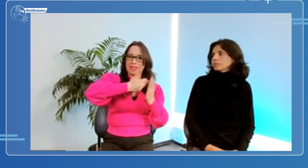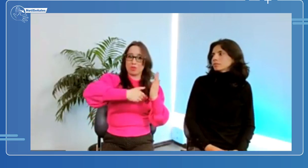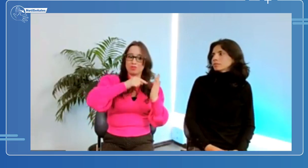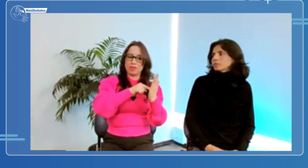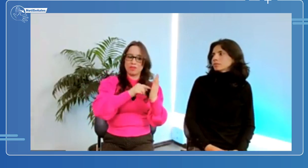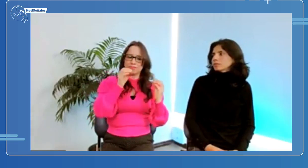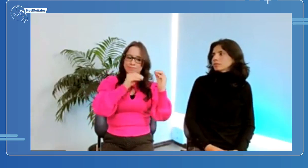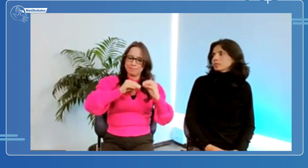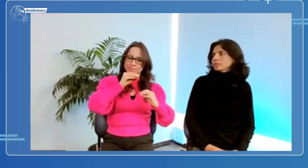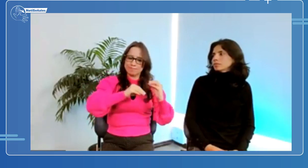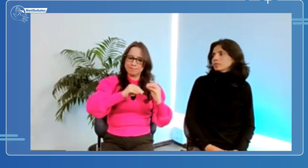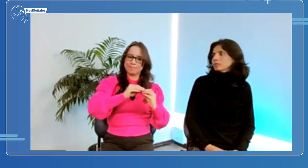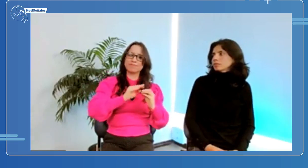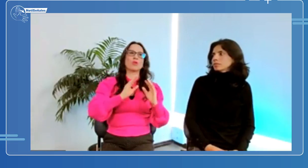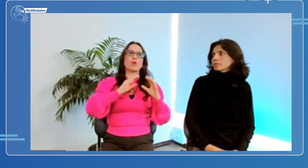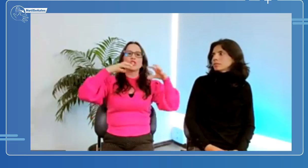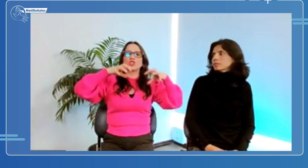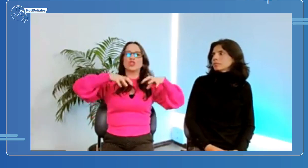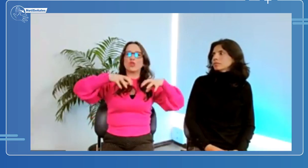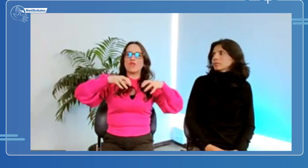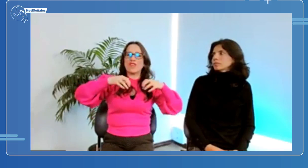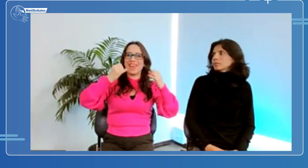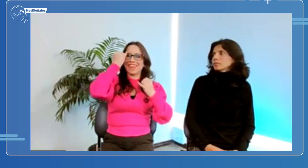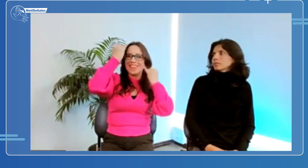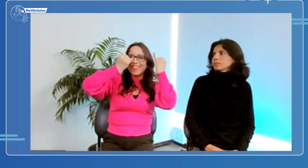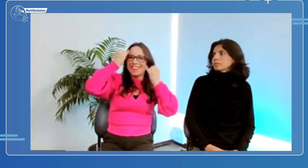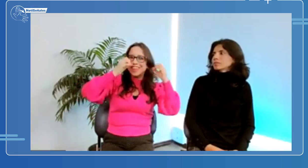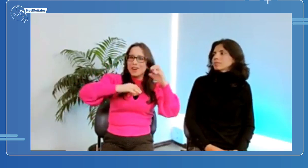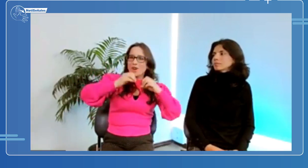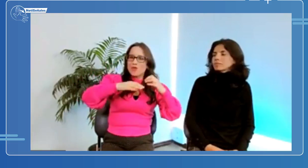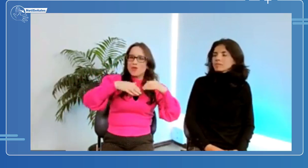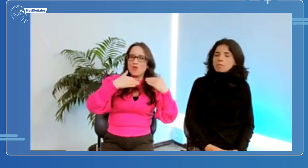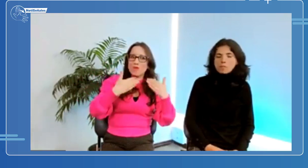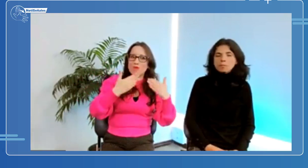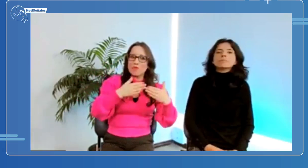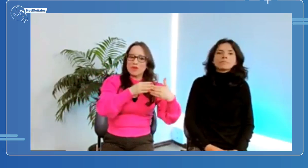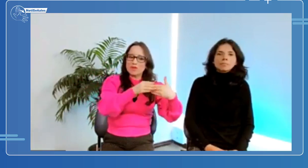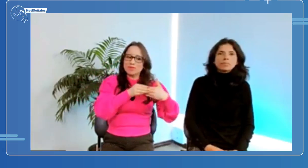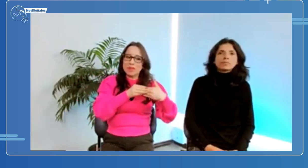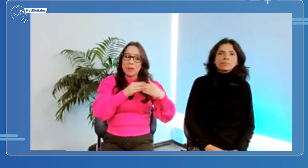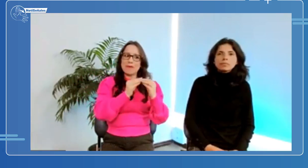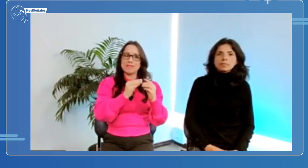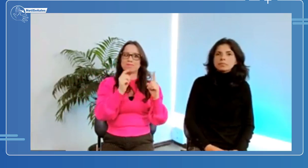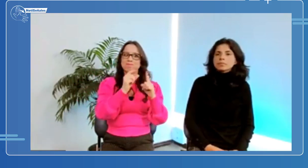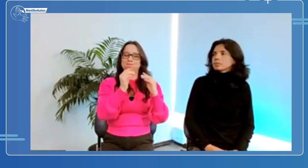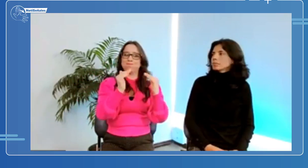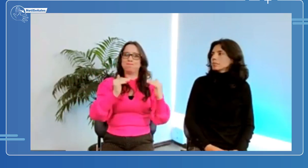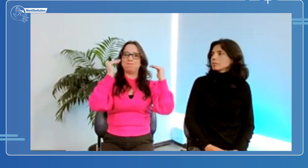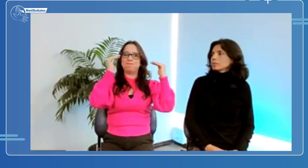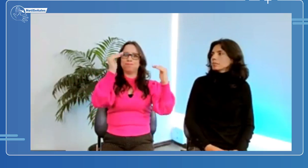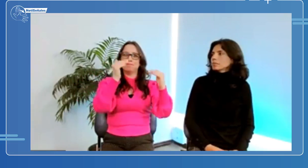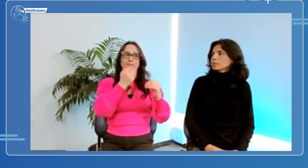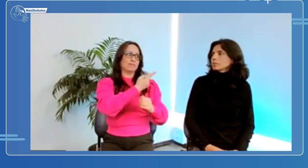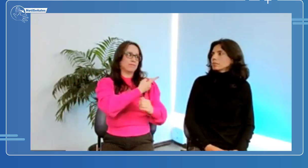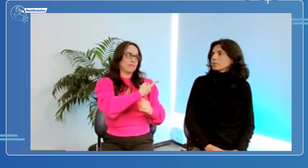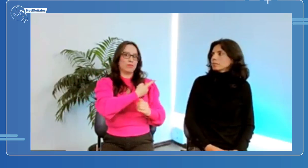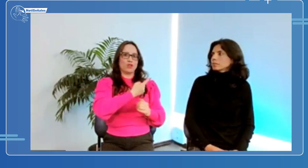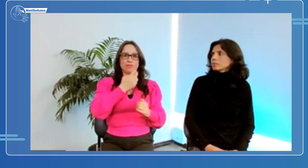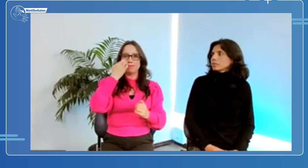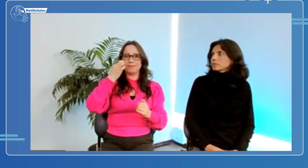términos, nos documentamos un poco más, hicimos lluvias de ideas con el equipo de trabajo, también